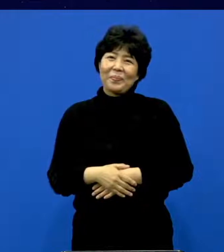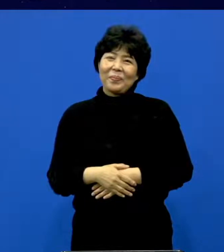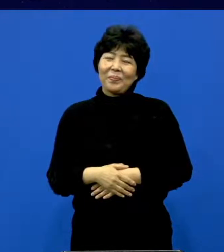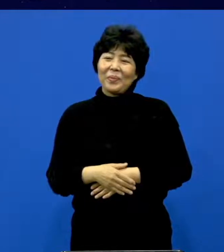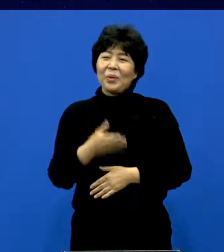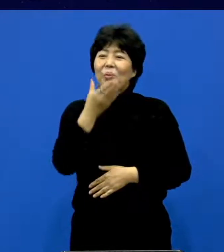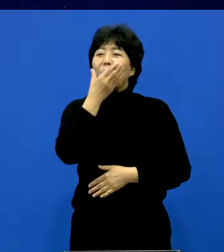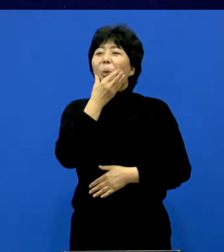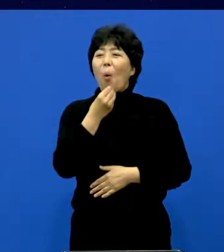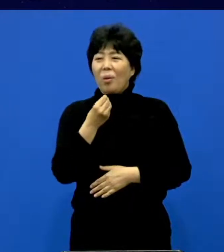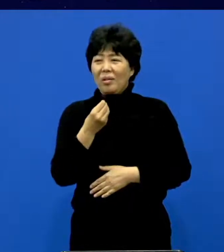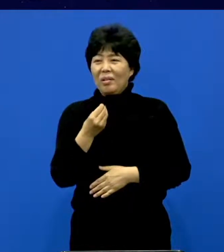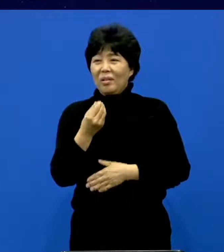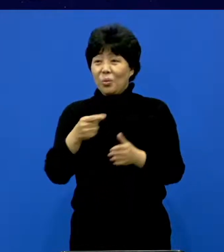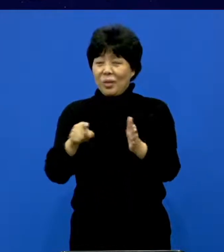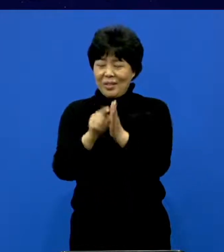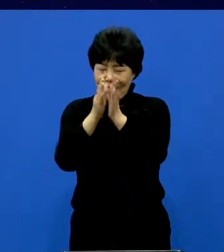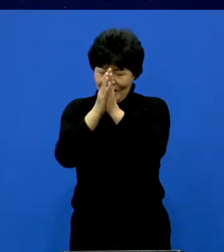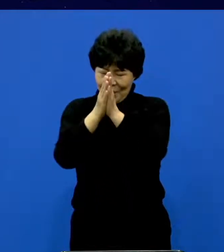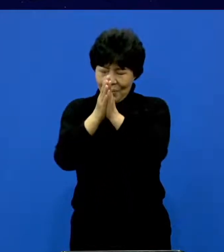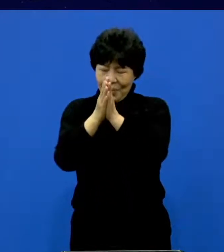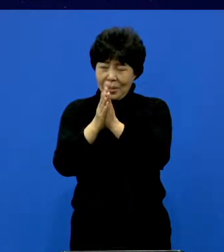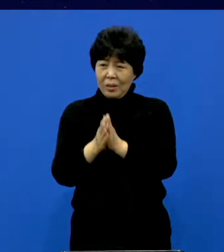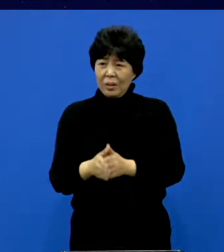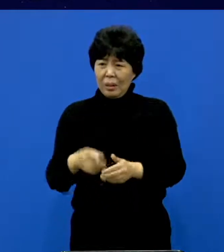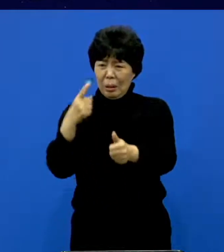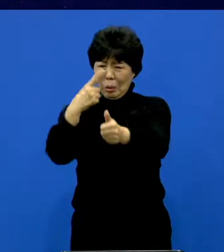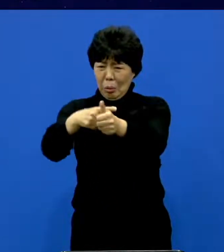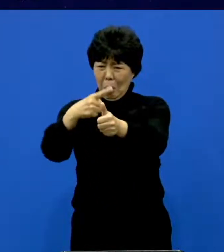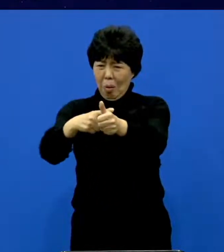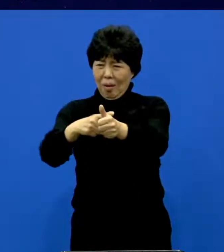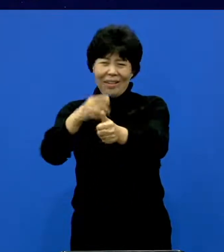복을 빌어야 돼요. 욕이 나오면 안 돼요.